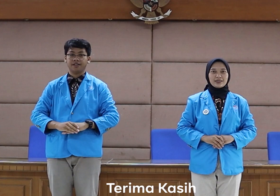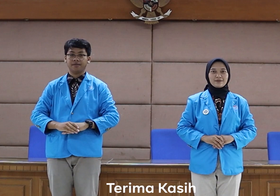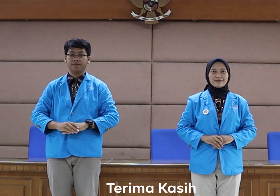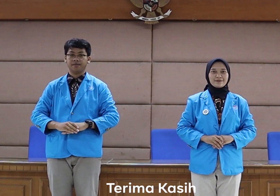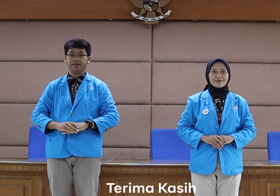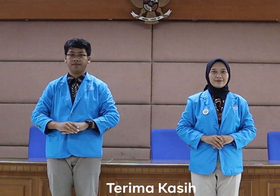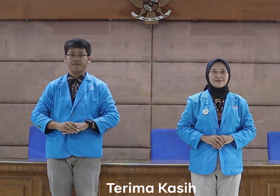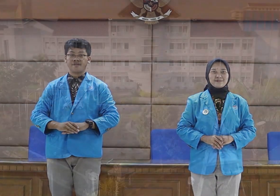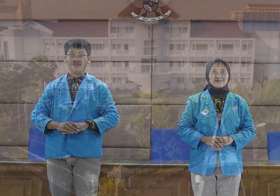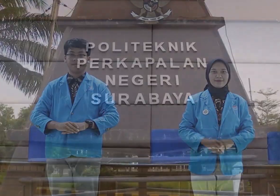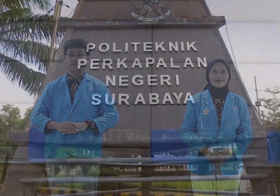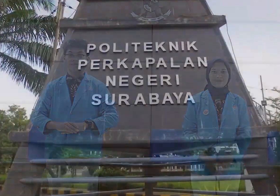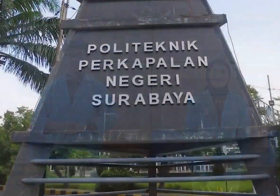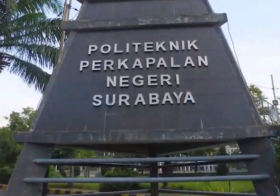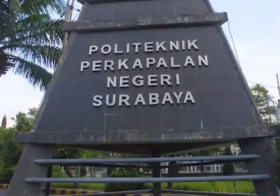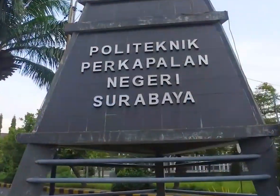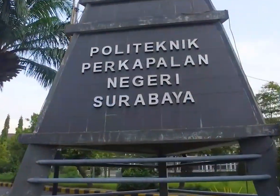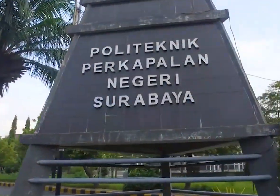kasih